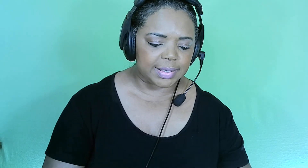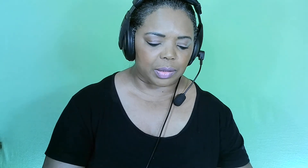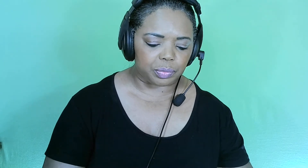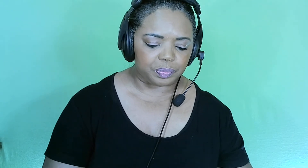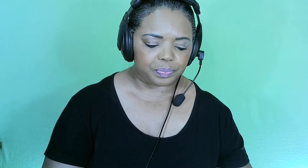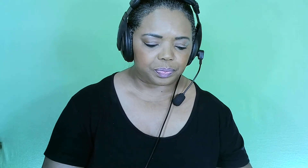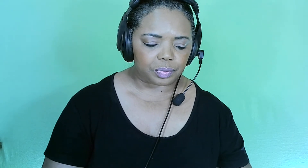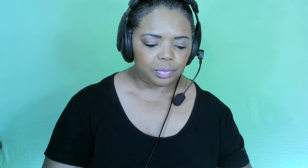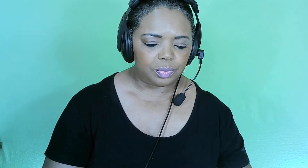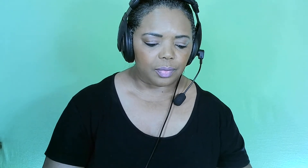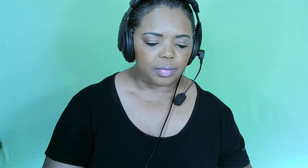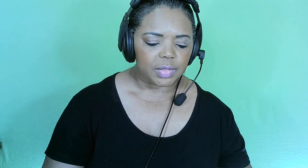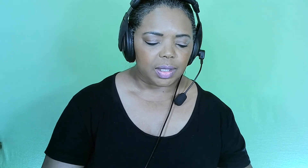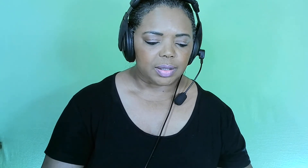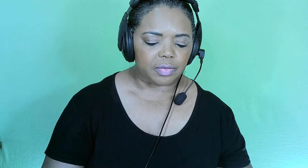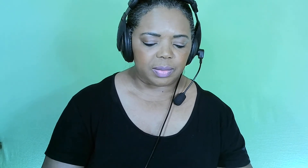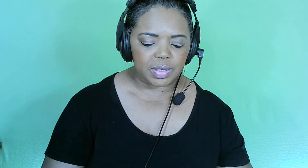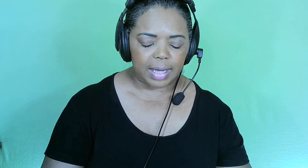articulação. Então vamos lá.